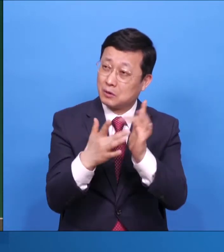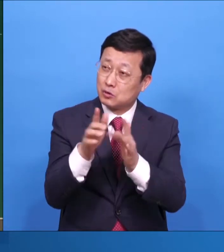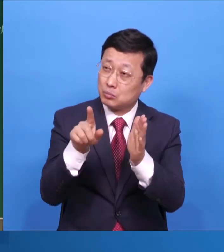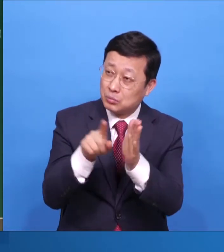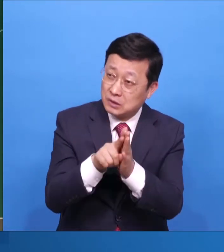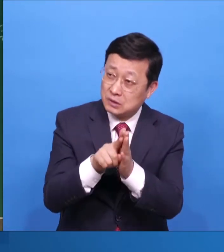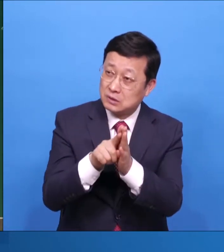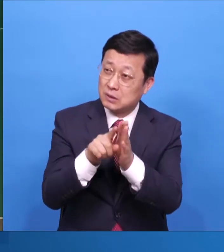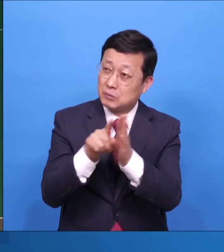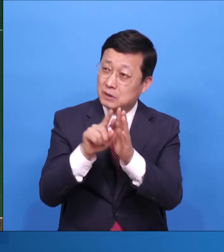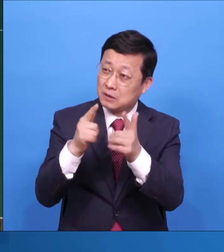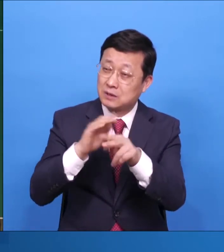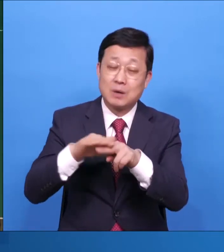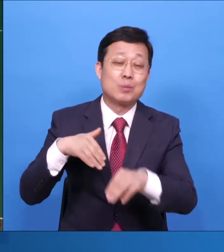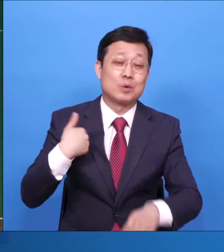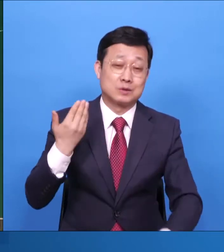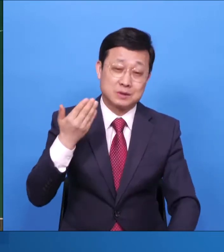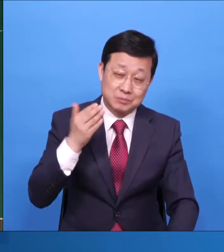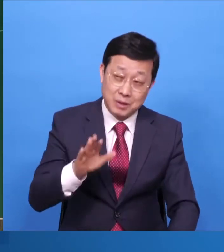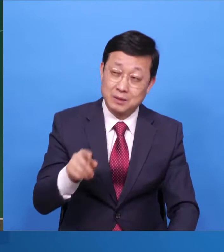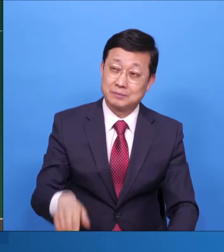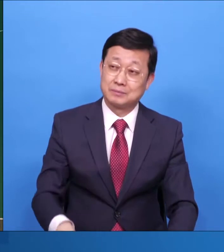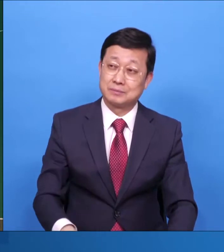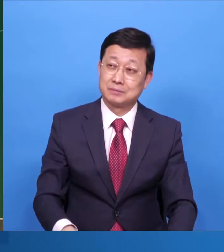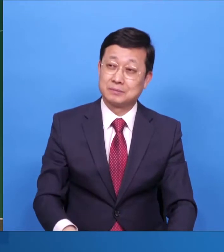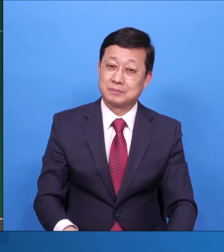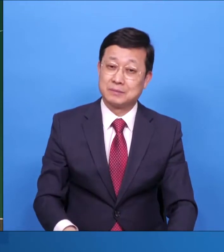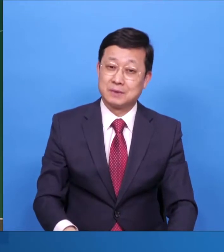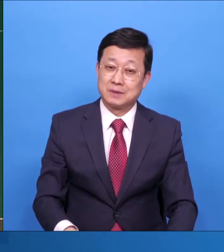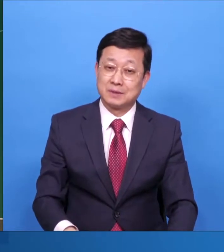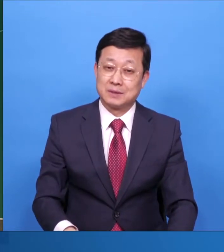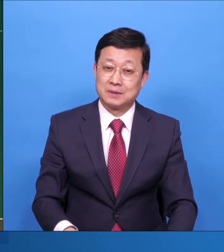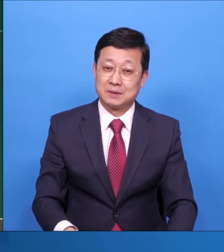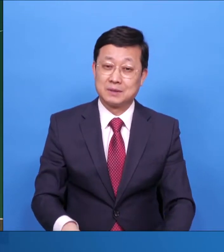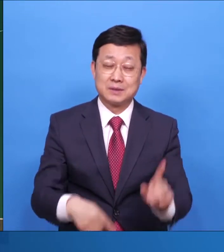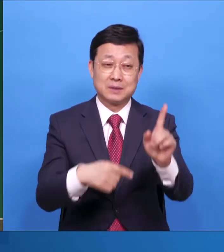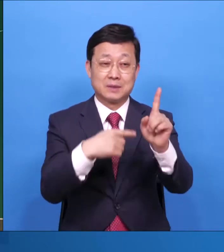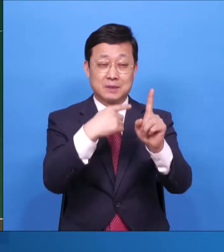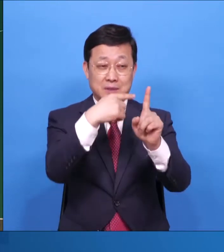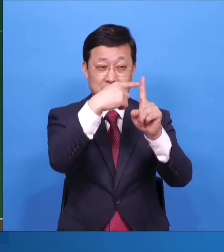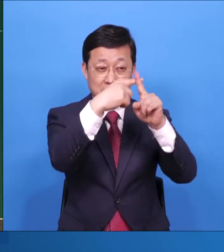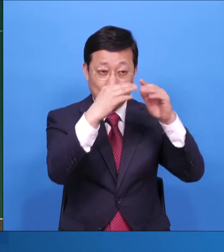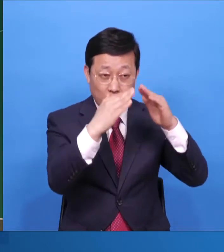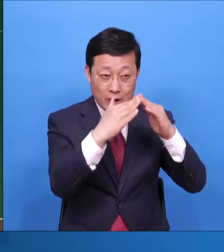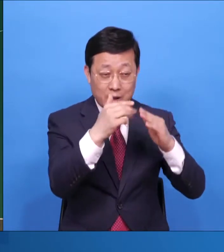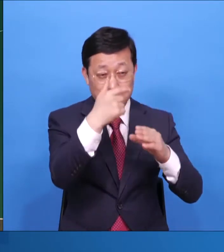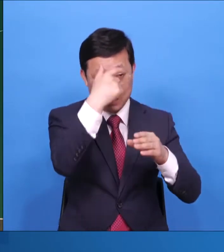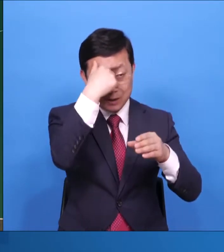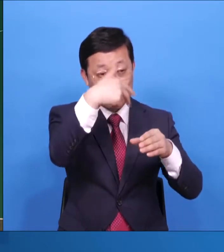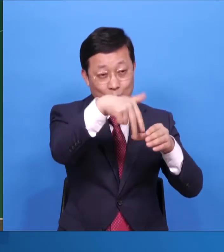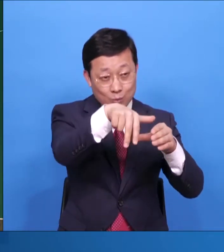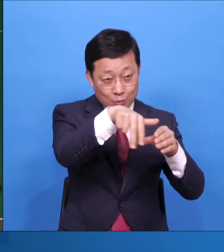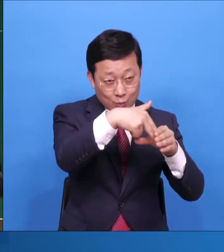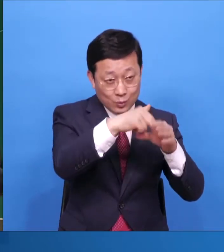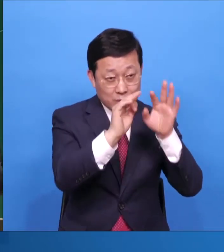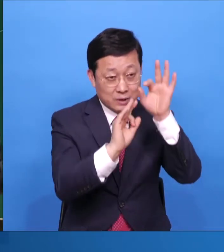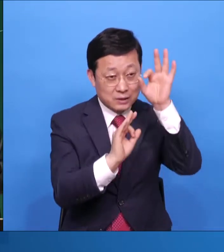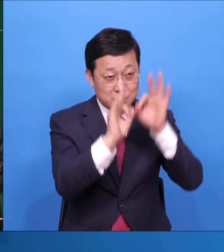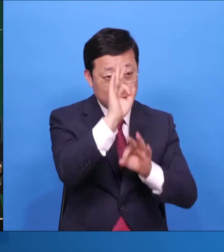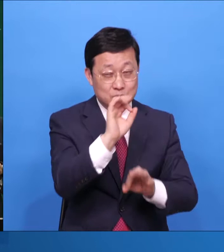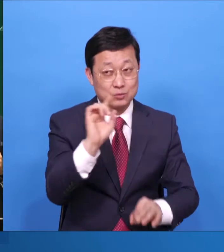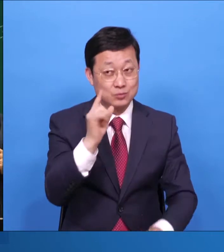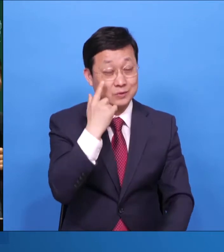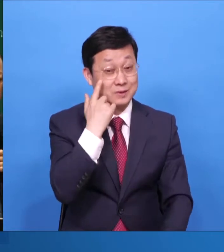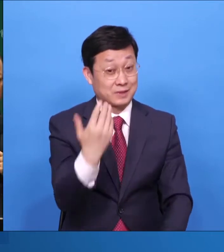모르겠는데 이 기독교의 실수가 뭔가를 아셔야 돼요. No sé si esta persona es creyente o no, pero sin embargo, ustedes deben de